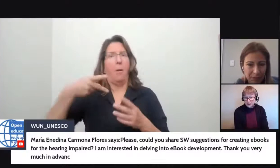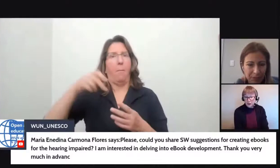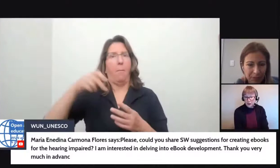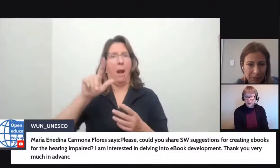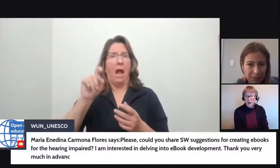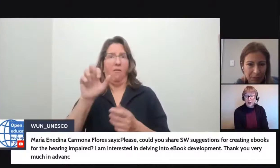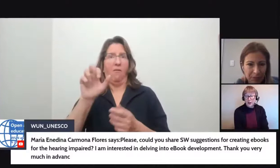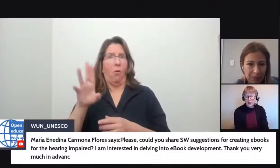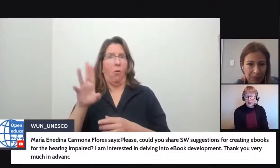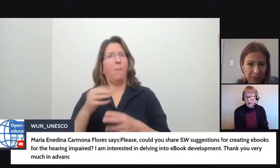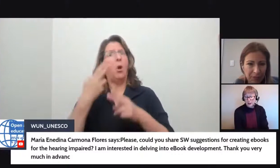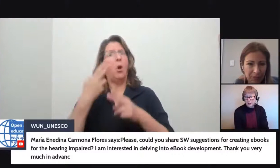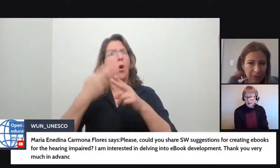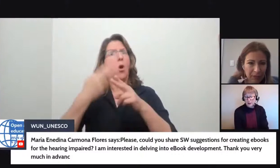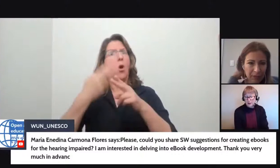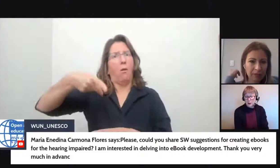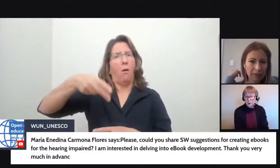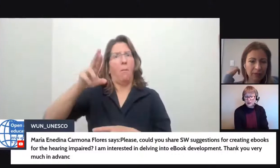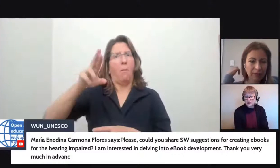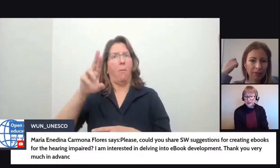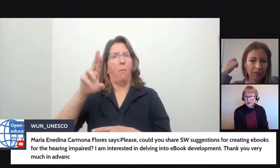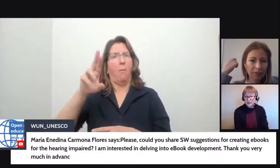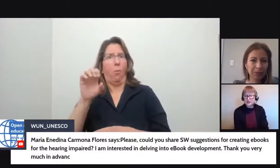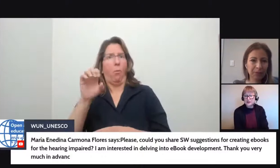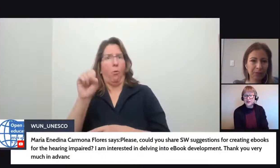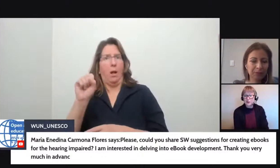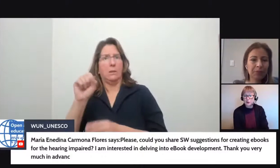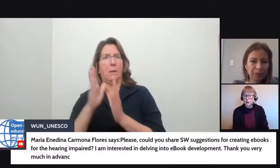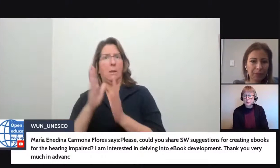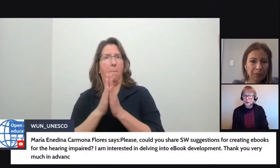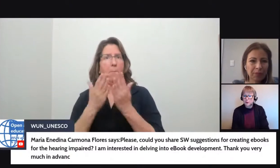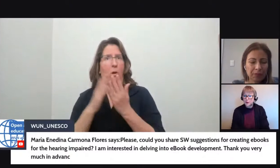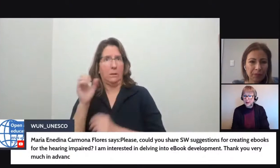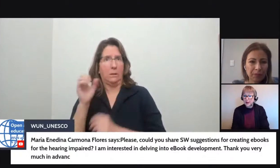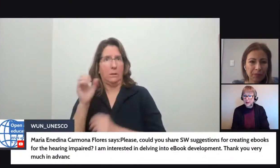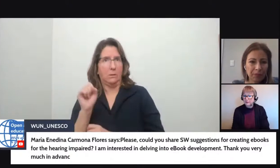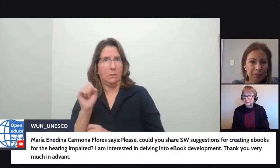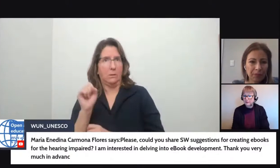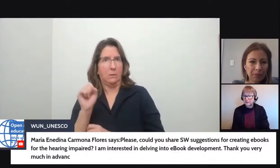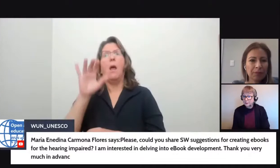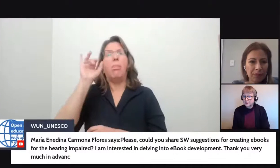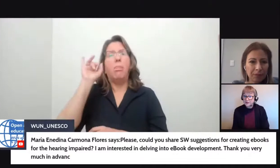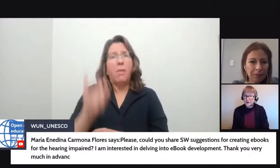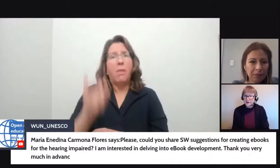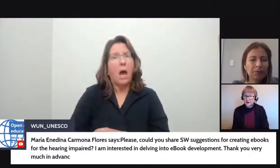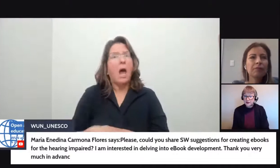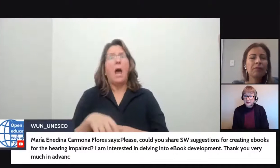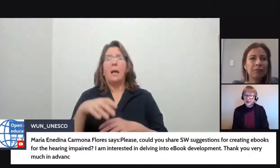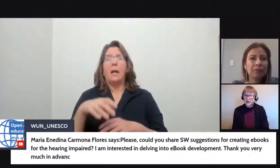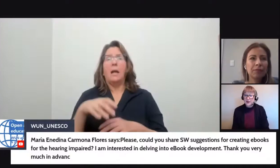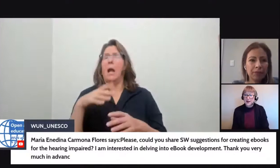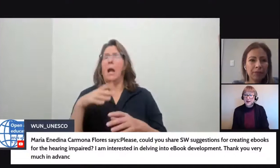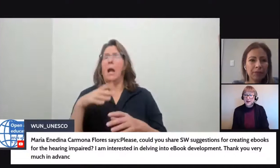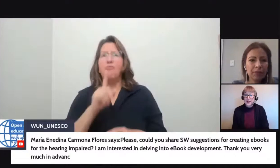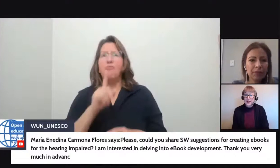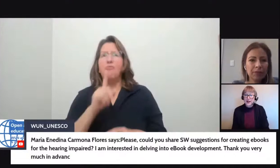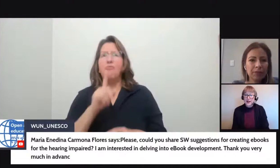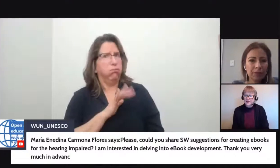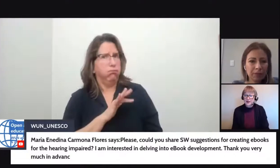Entonces, Pressbooks es lo que yo recomendaría, los libros impresos. No es perfecto, pero sí, está